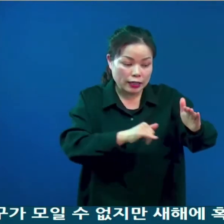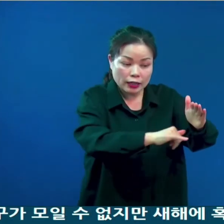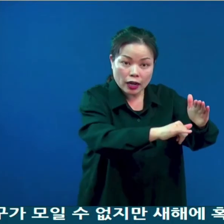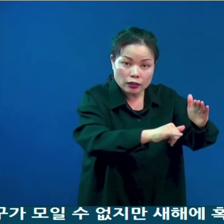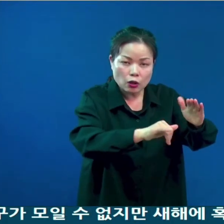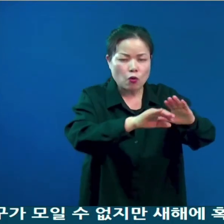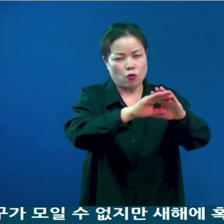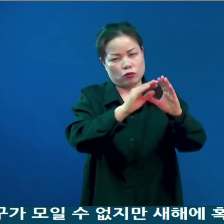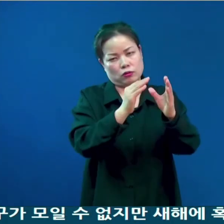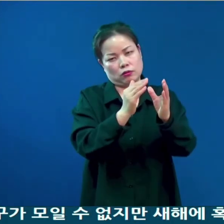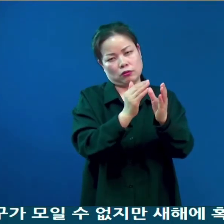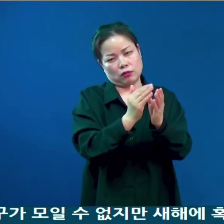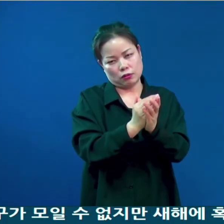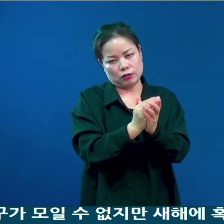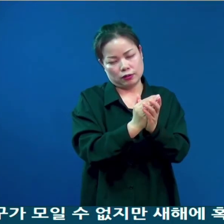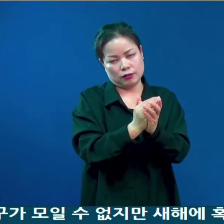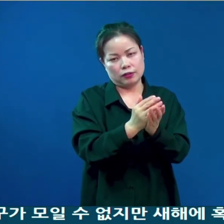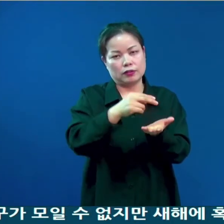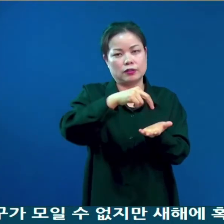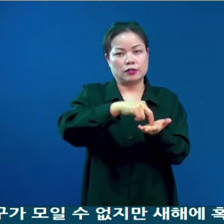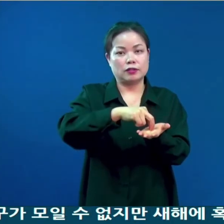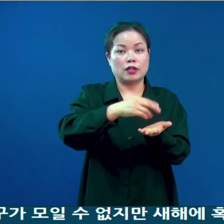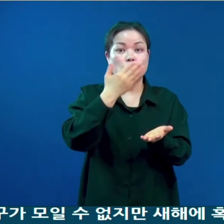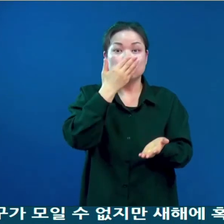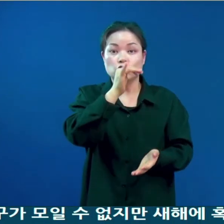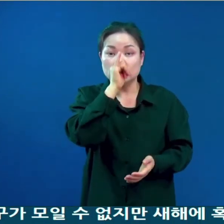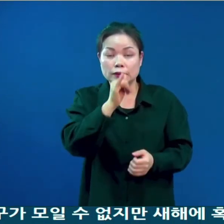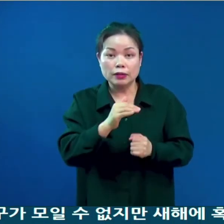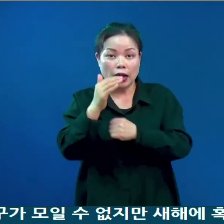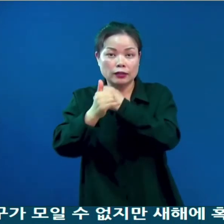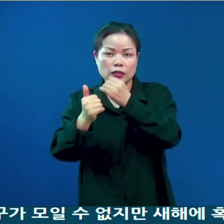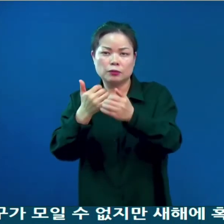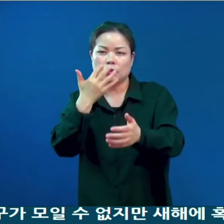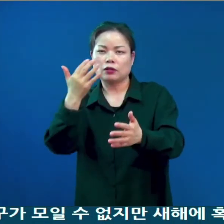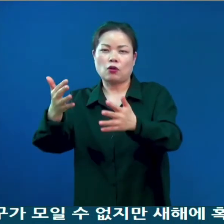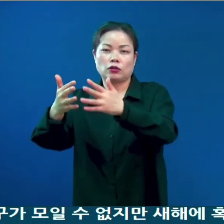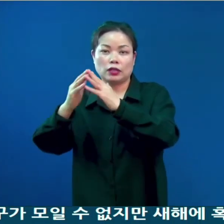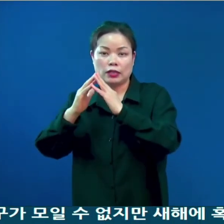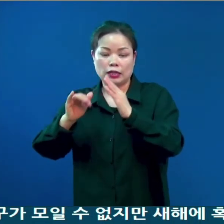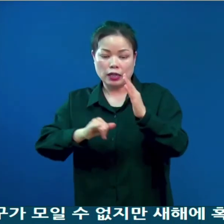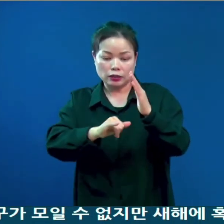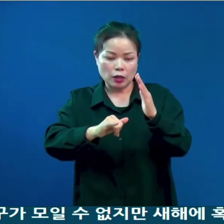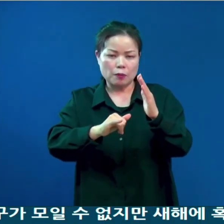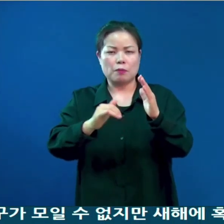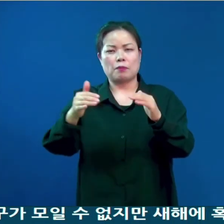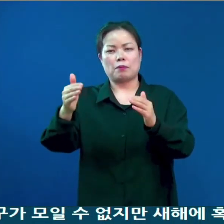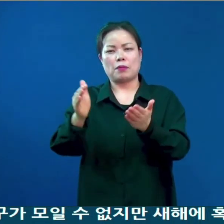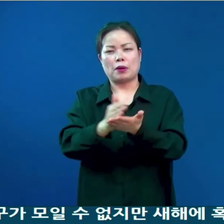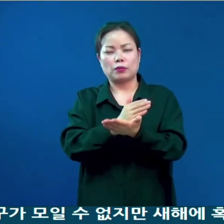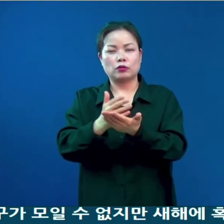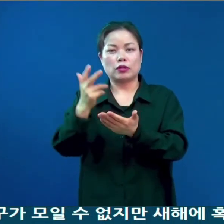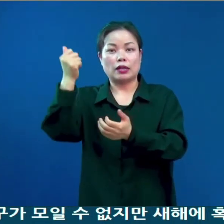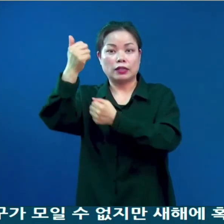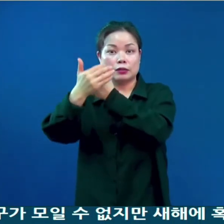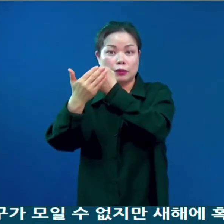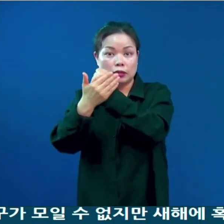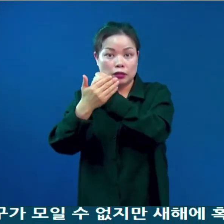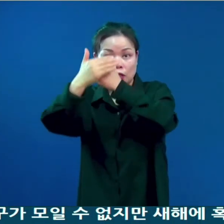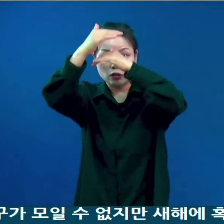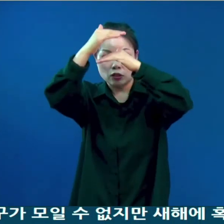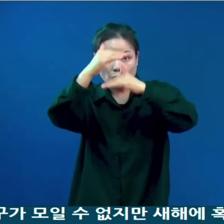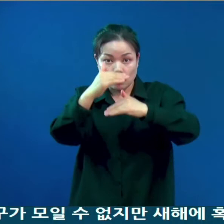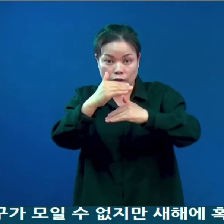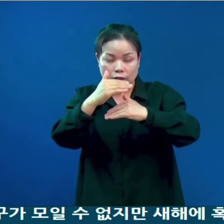가정을 온전히 세워주시는 줄 믿습니다. 하나님의 집을 세워가는 가정에 베푸시는 하나님의 놀라운 은혜가 오늘